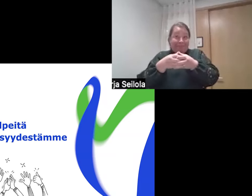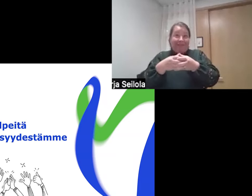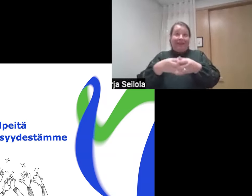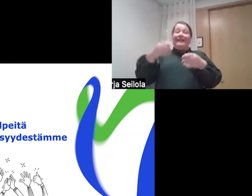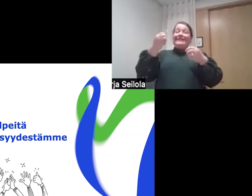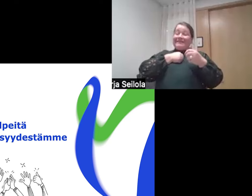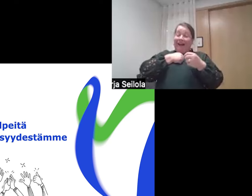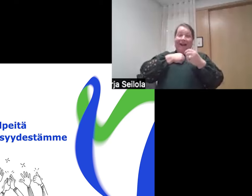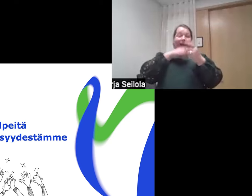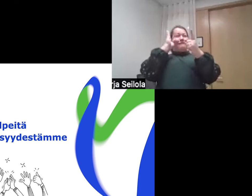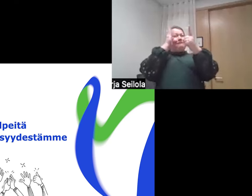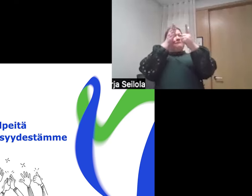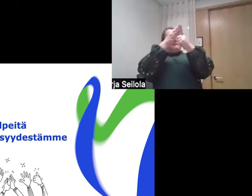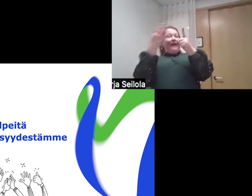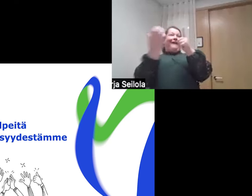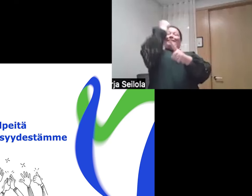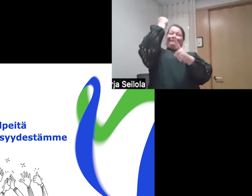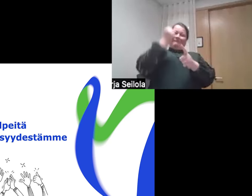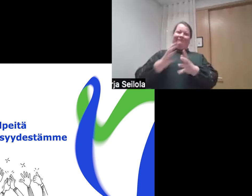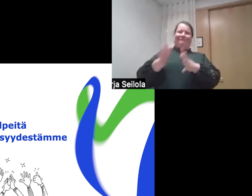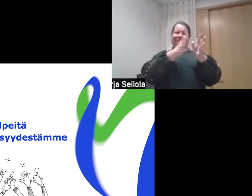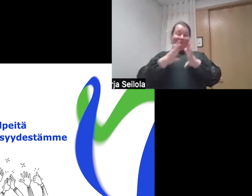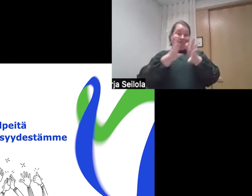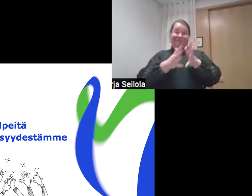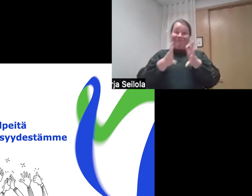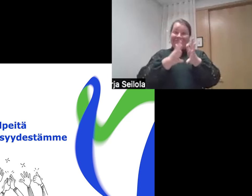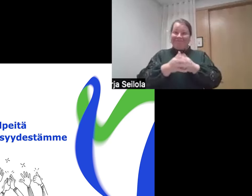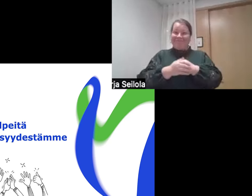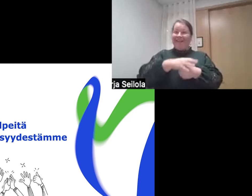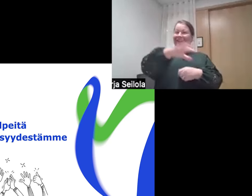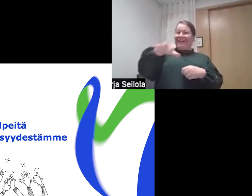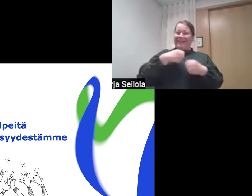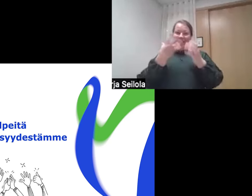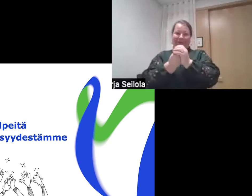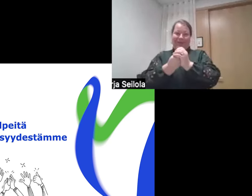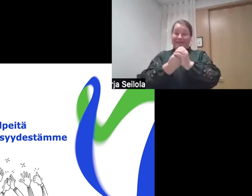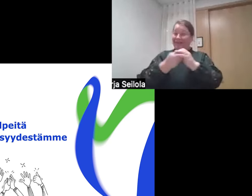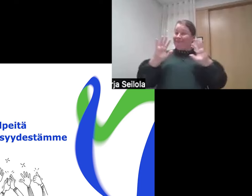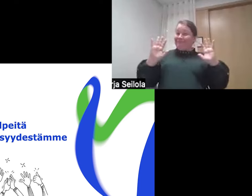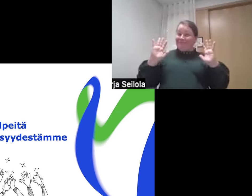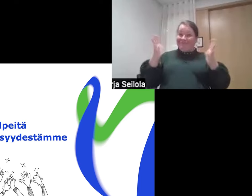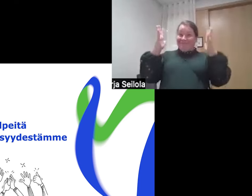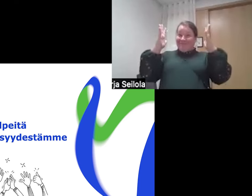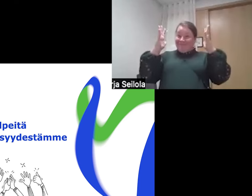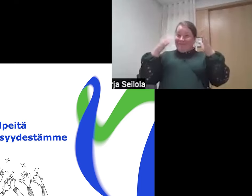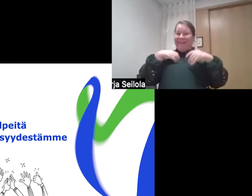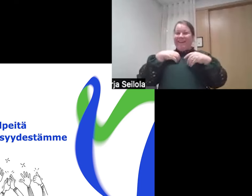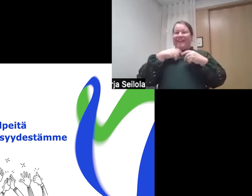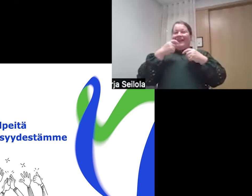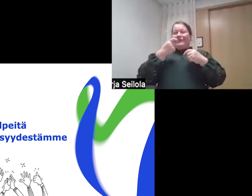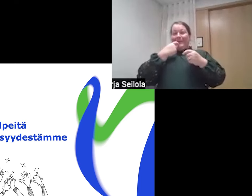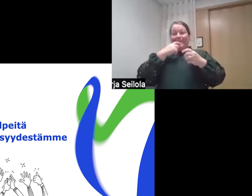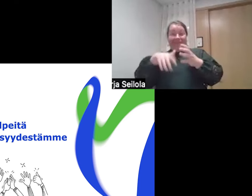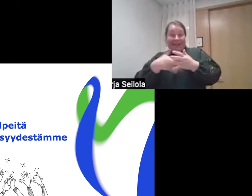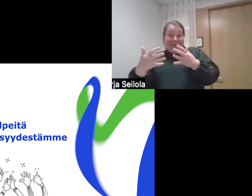Ja kielet tarvitsevat eläkseen yhteisöä, että me pääsemme niihin tavoitteisiin, jotka